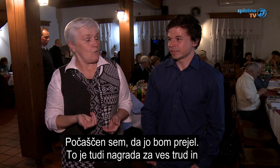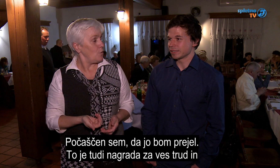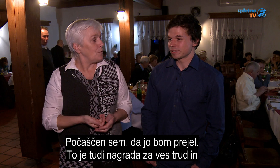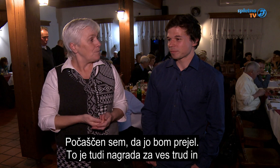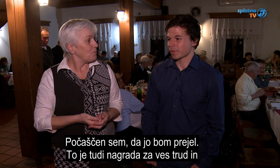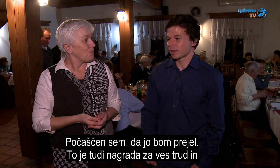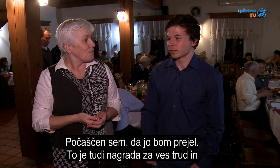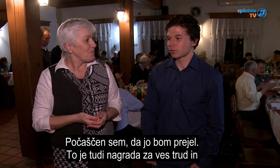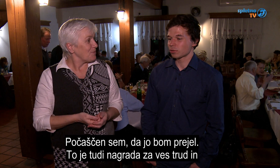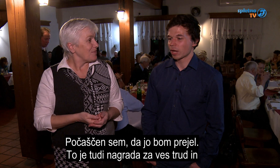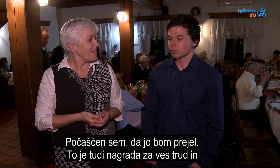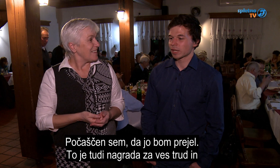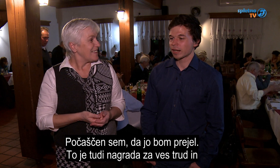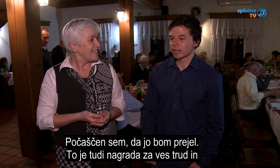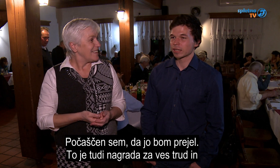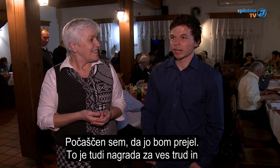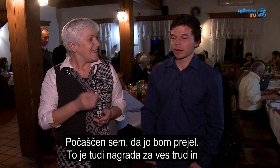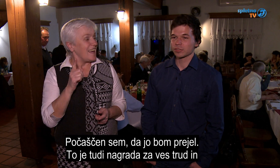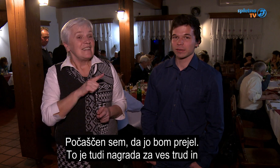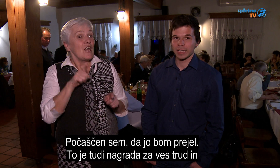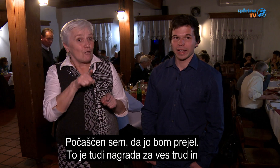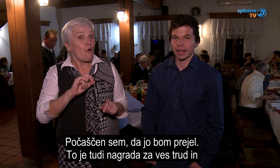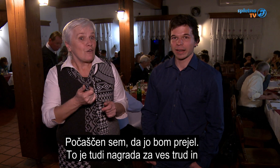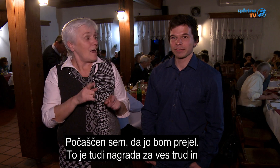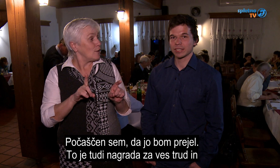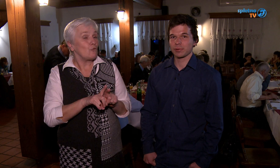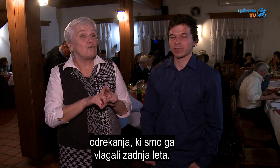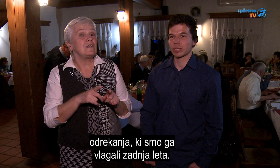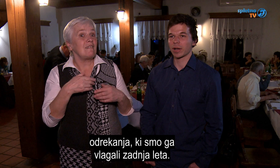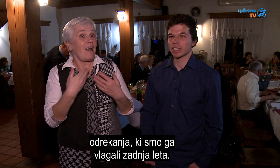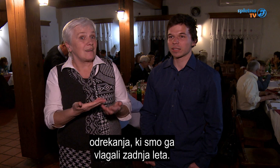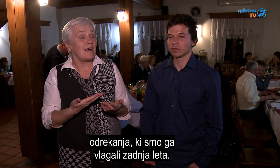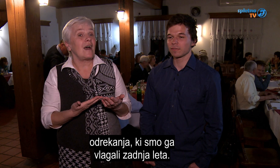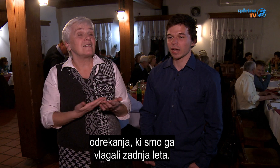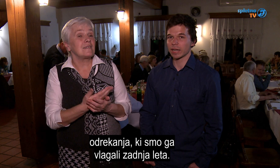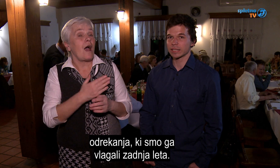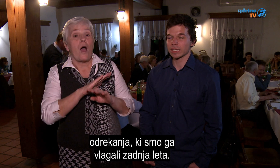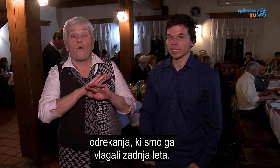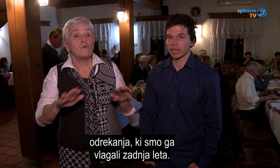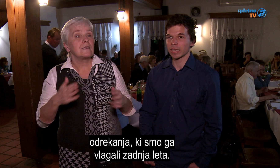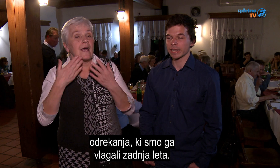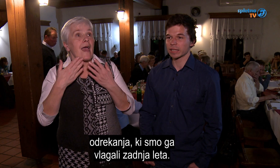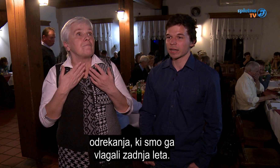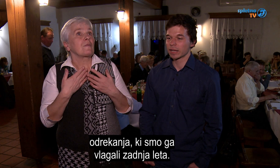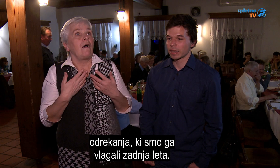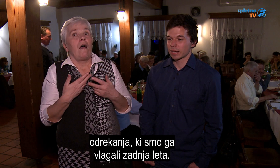In to je tudi nagrada za vse odrekanje in ves trud, ki smo ga vlagali zadnje leta.